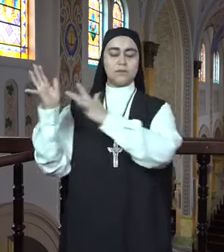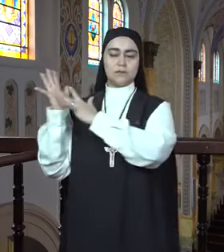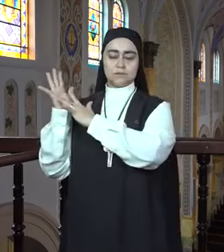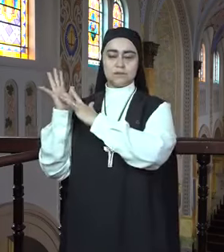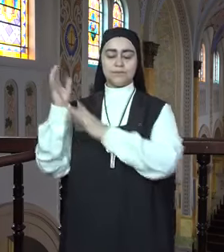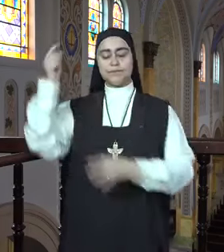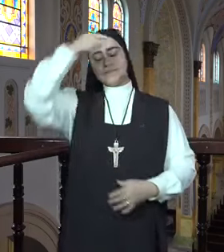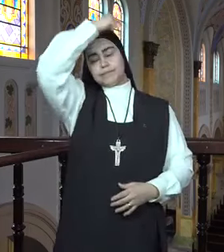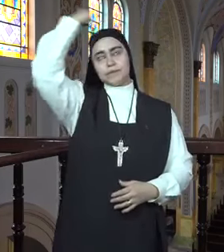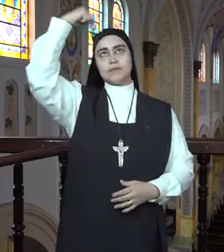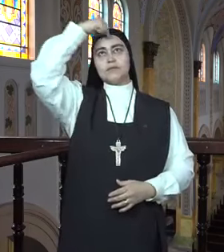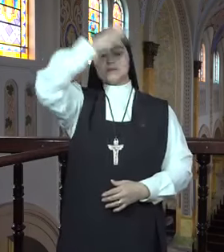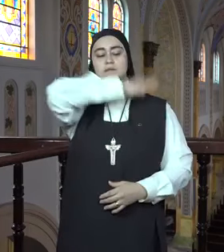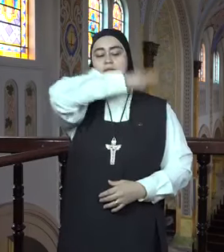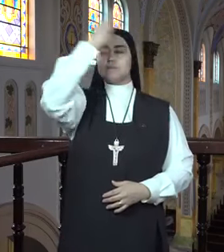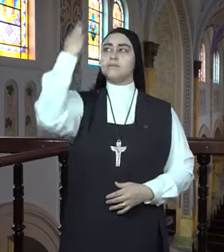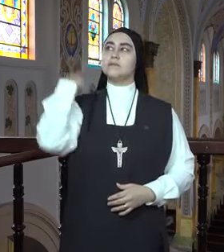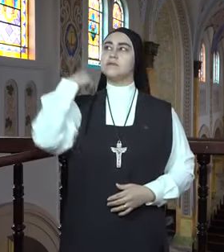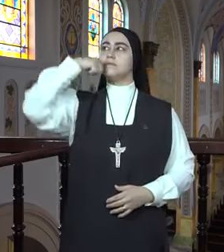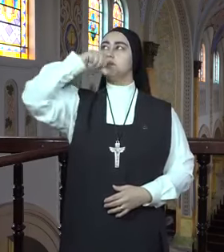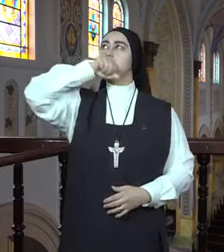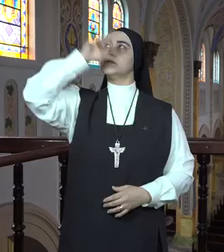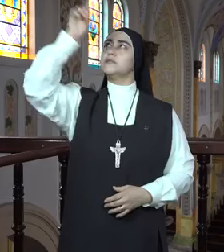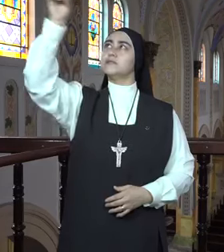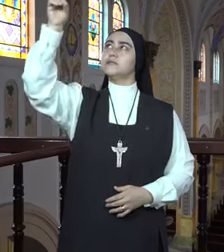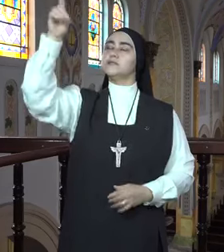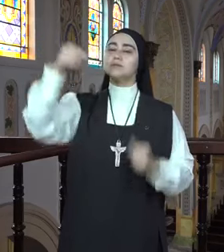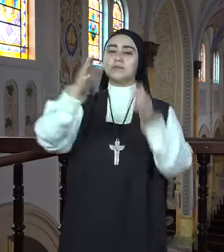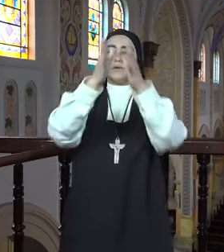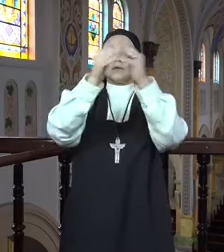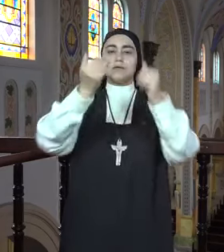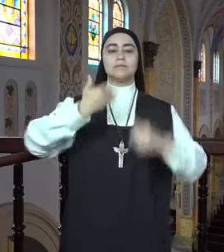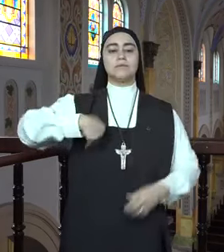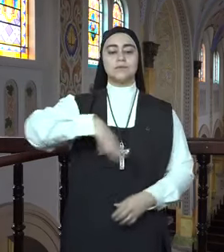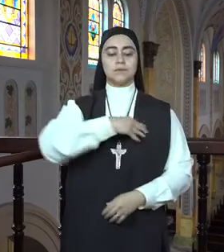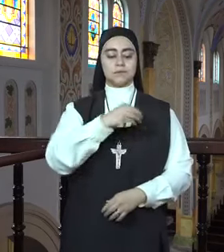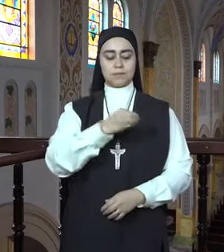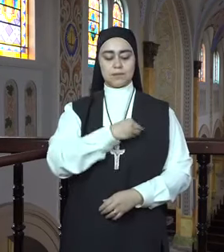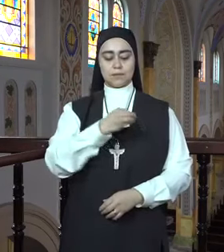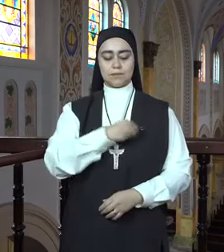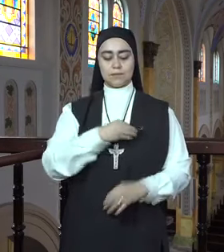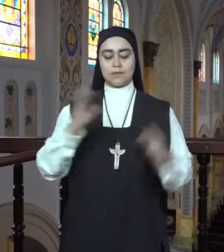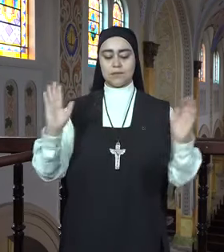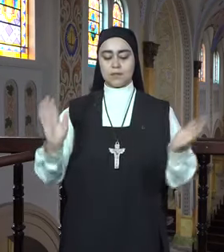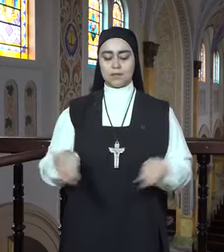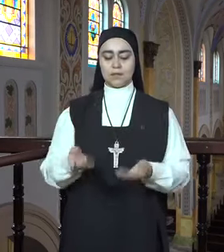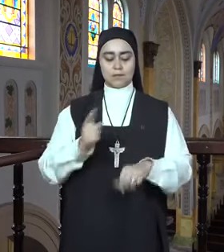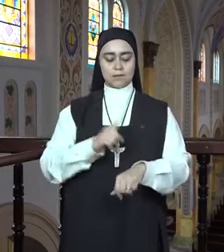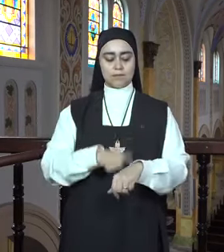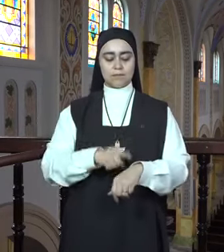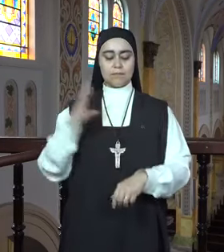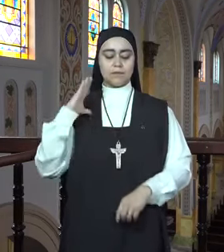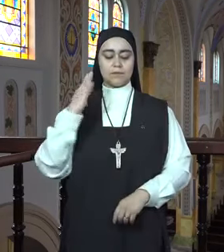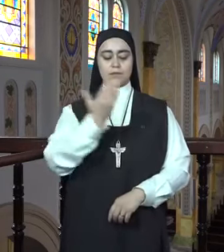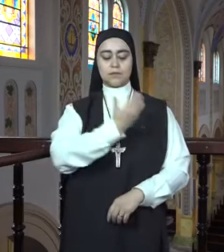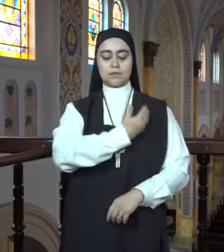Jesus. Santa Maria, Mãe de Deus, rogai por nós, pecadores, agora e na hora de